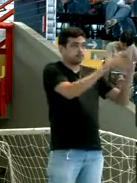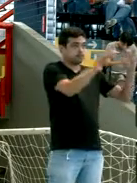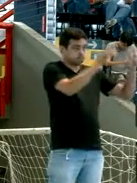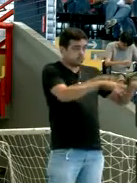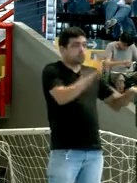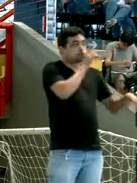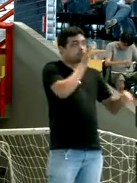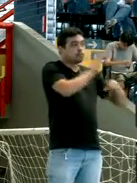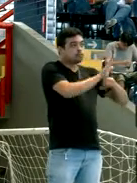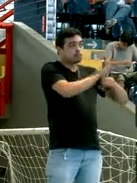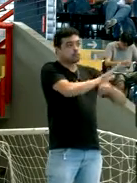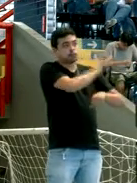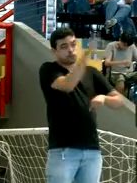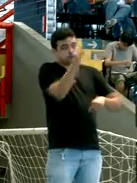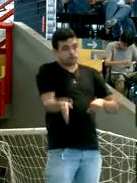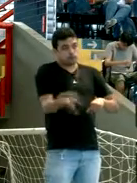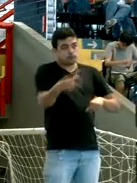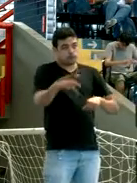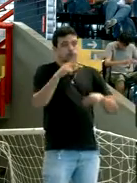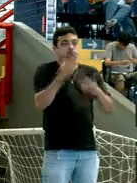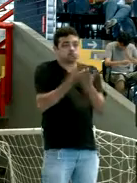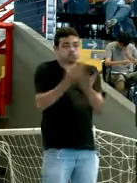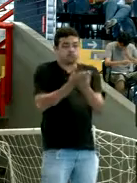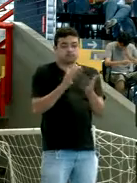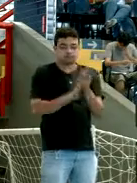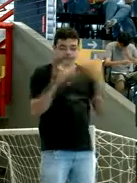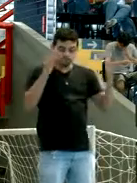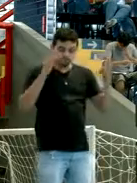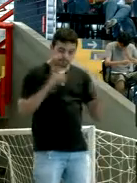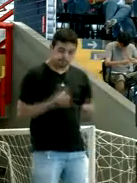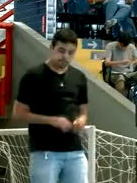domingo à tarde para vir para cá. Parabéns, viu, para vocês?